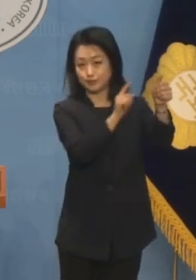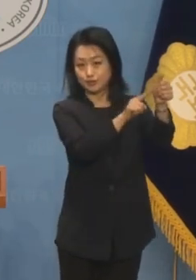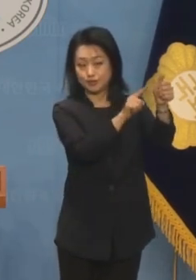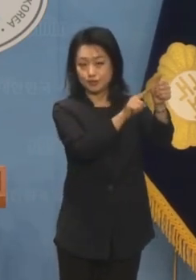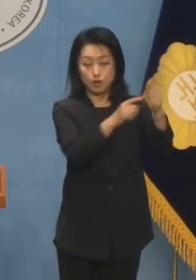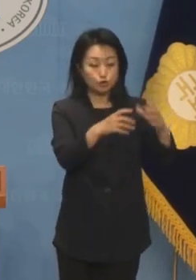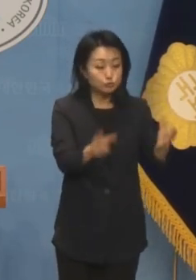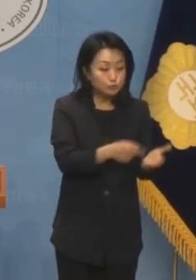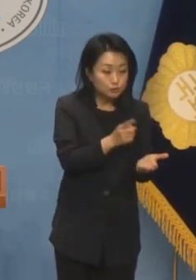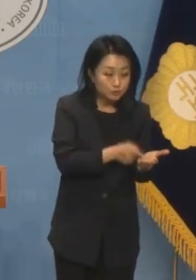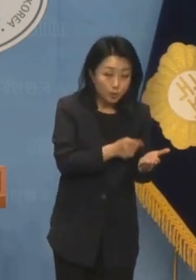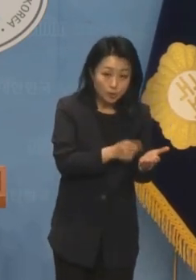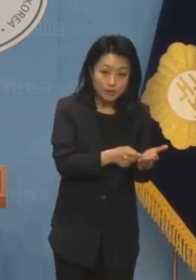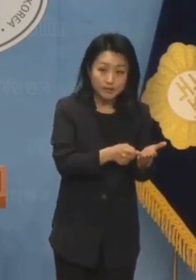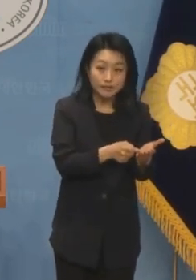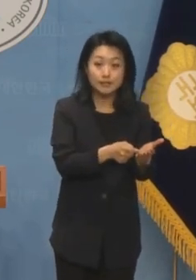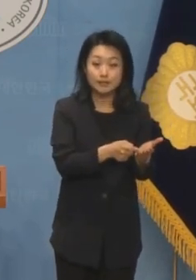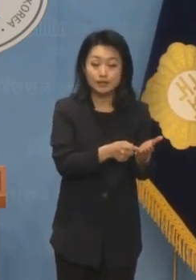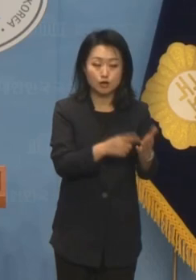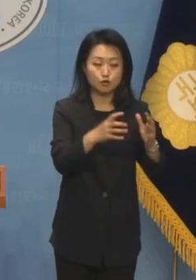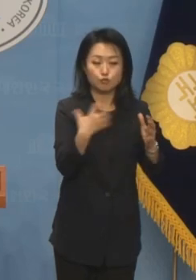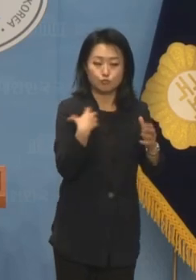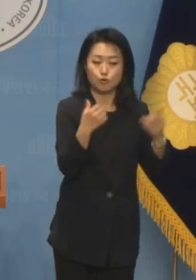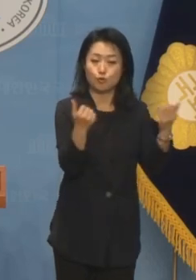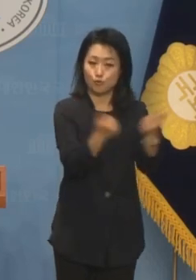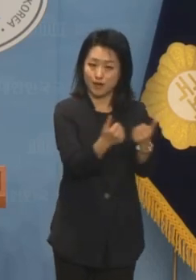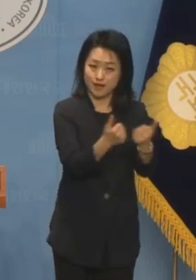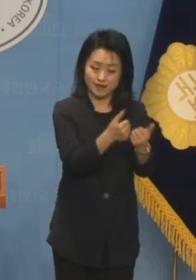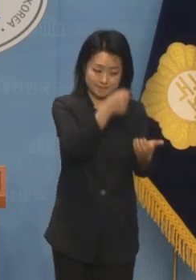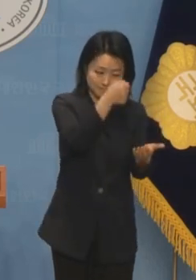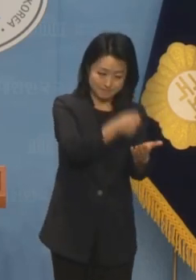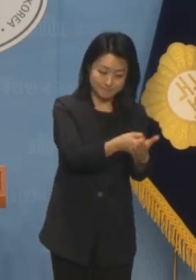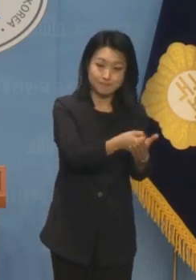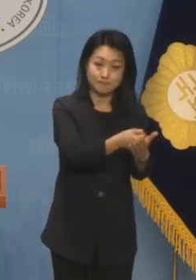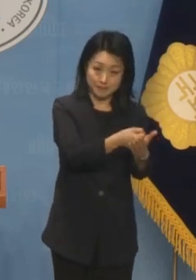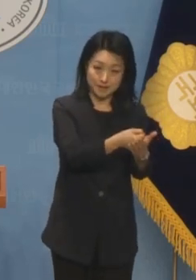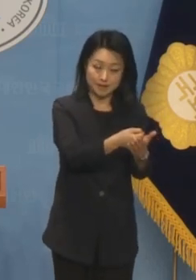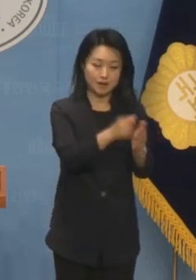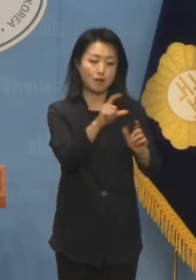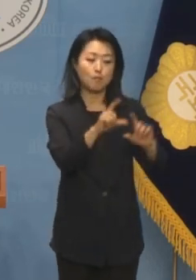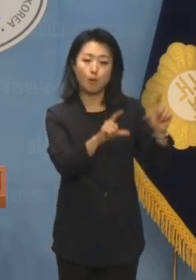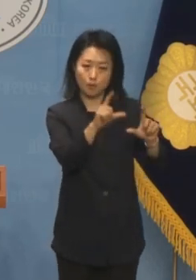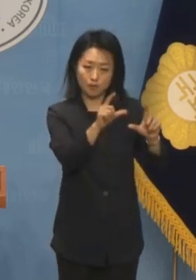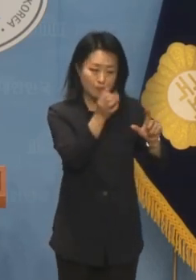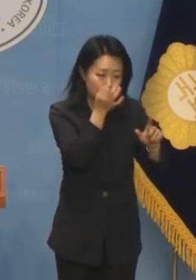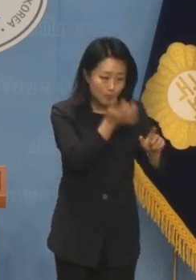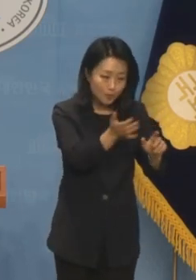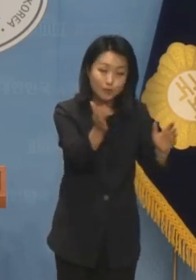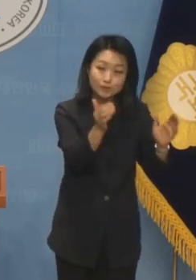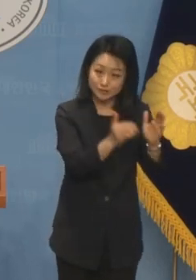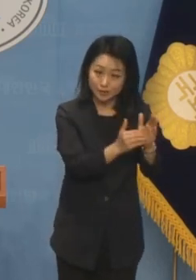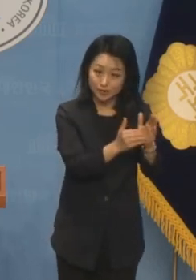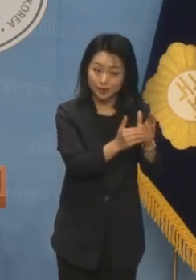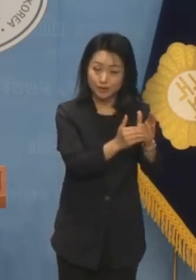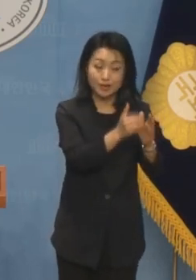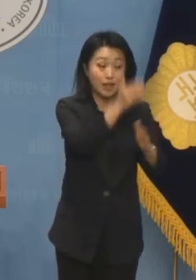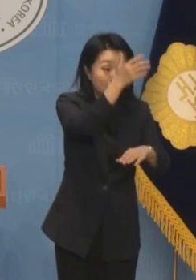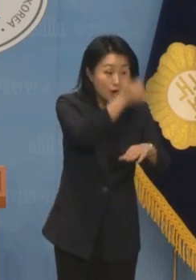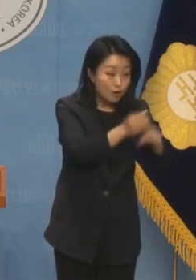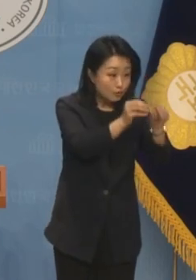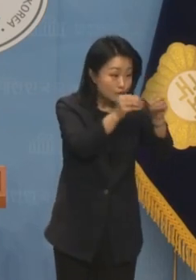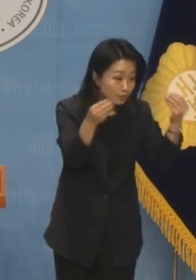한덕수 국무총리를 내세워 국무회의 의결로 건의하는 모양새를 취했습니다. 그래도